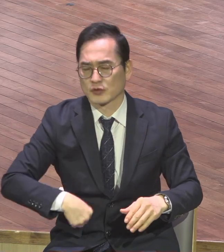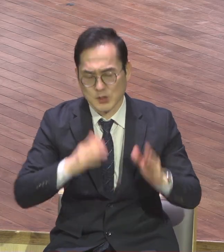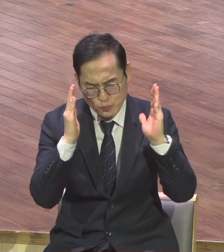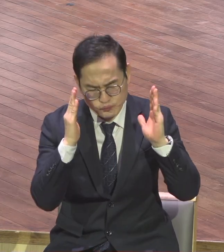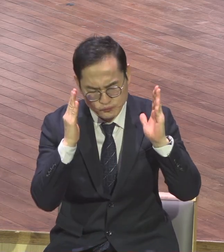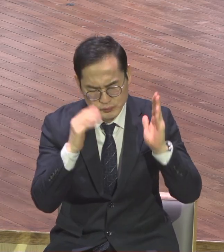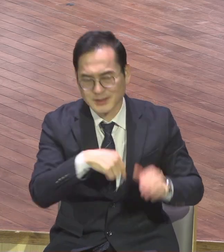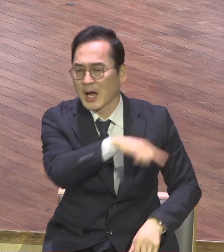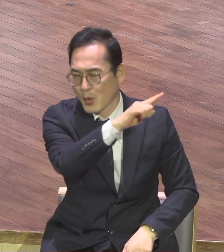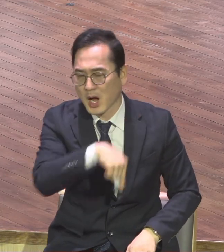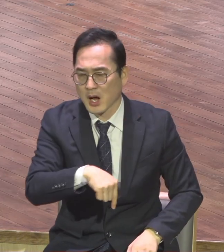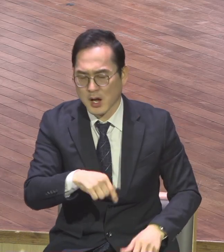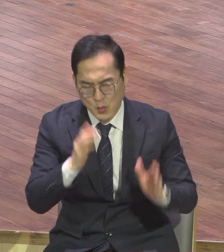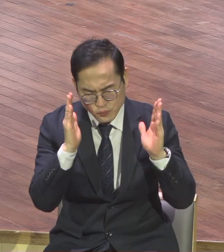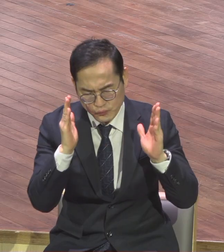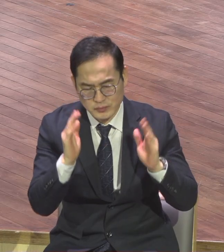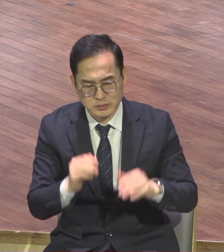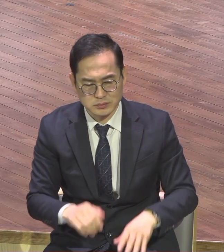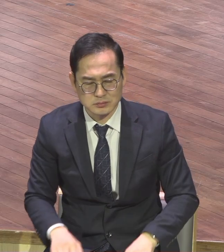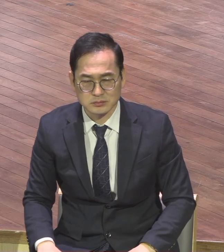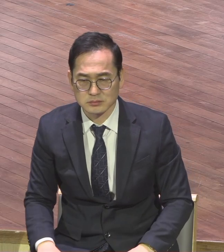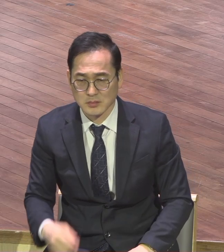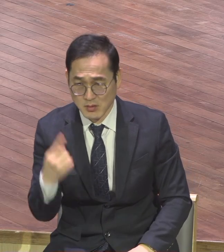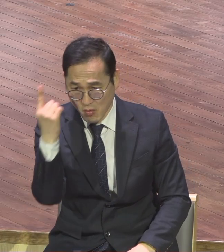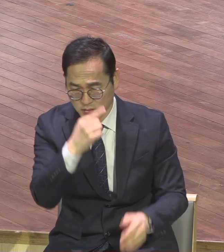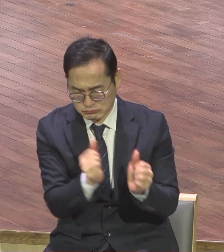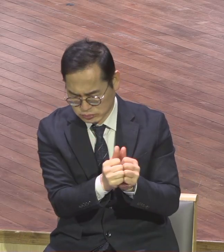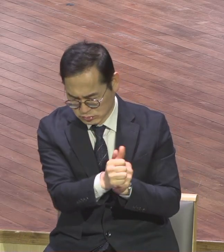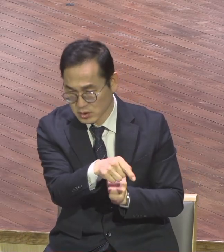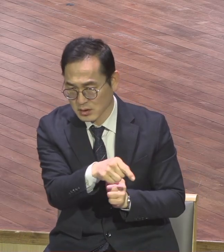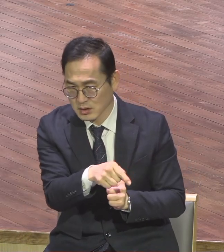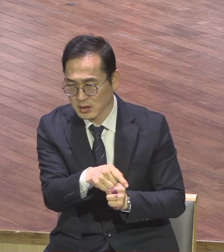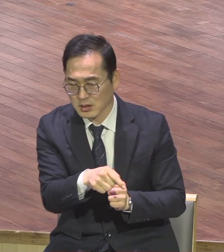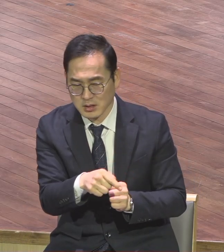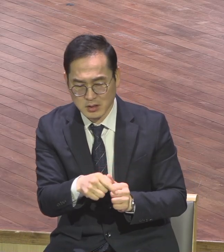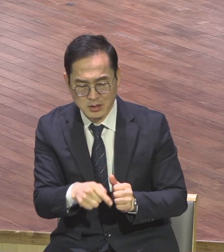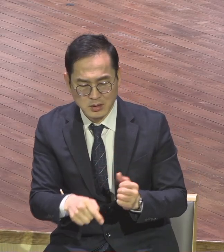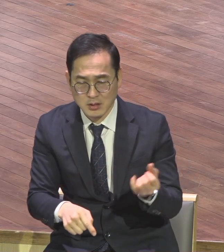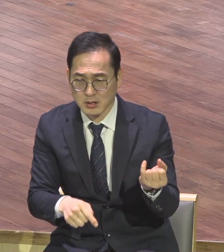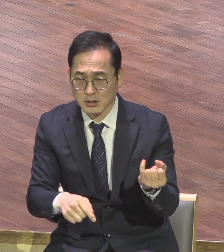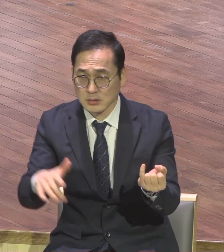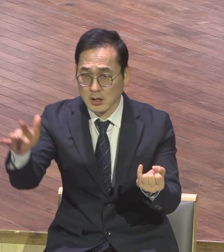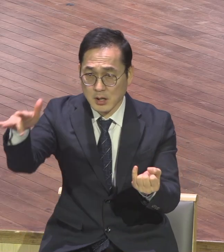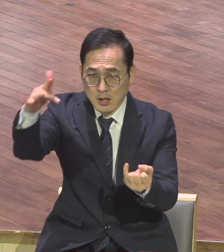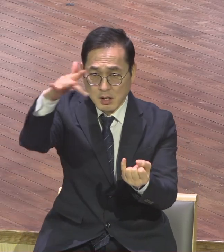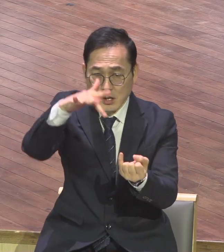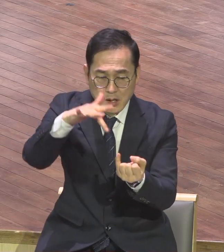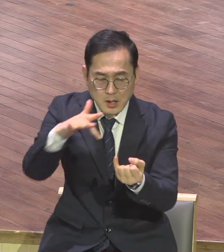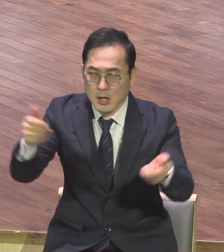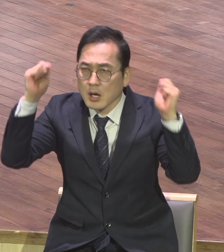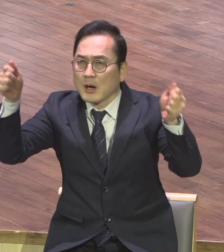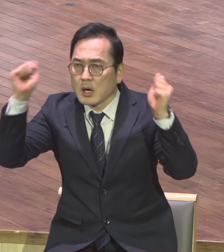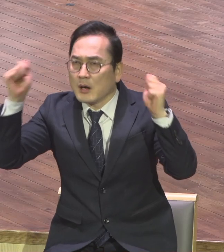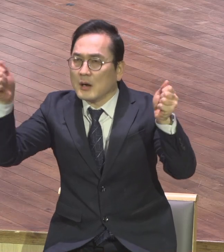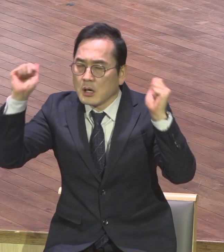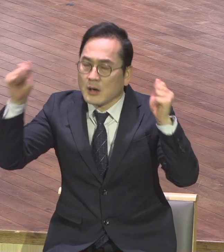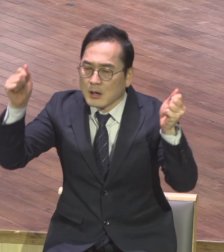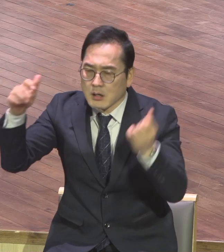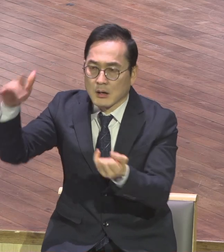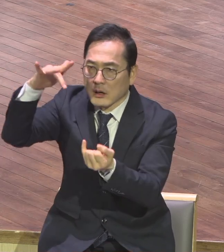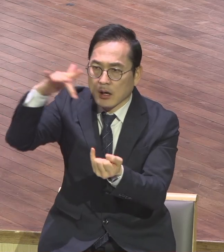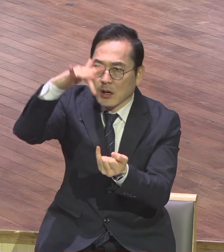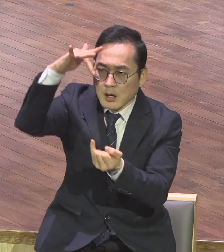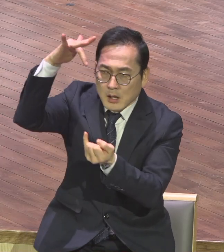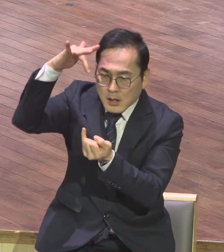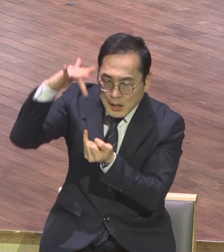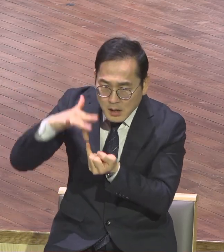그건 엘리트인데 그걸 또 잘생겨서 탤런트급이에요. 근데 그 신대를 봤는데 처음 끝까지 나중에